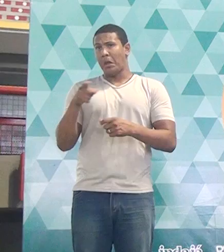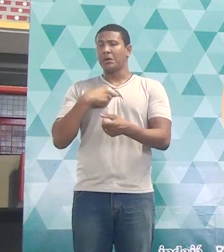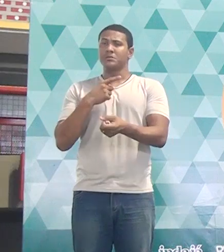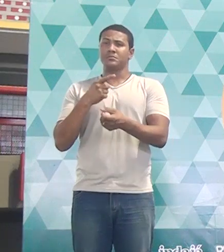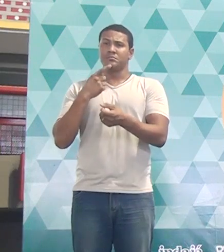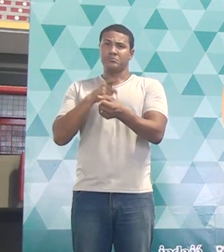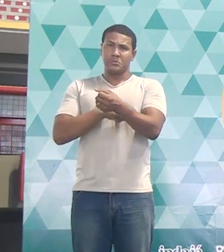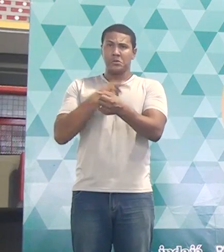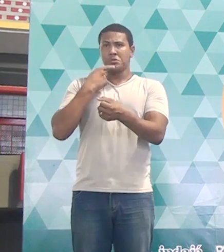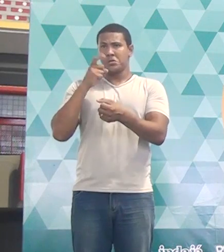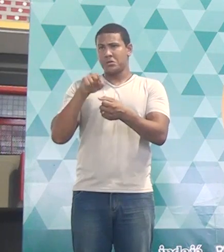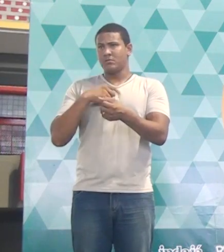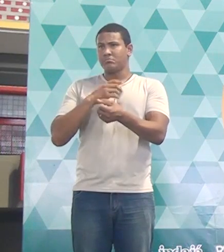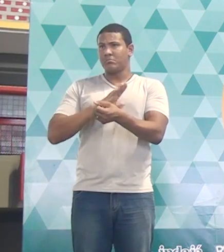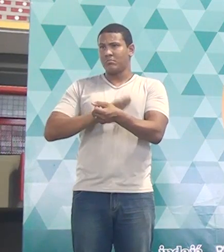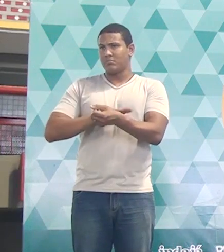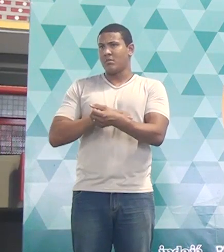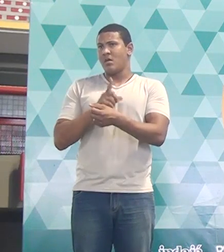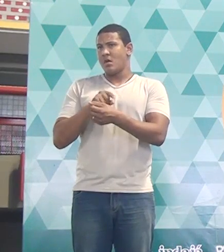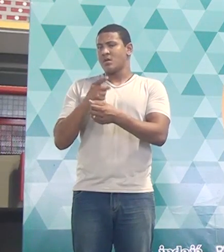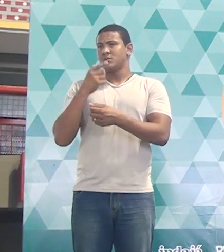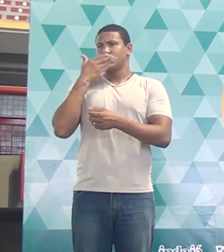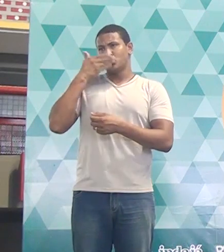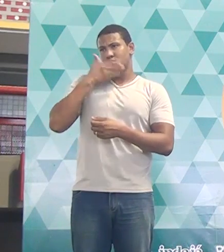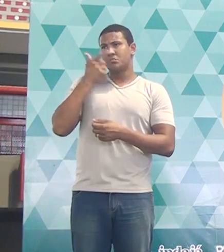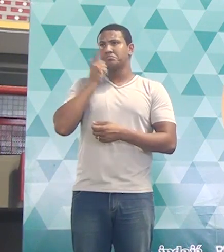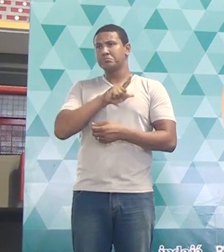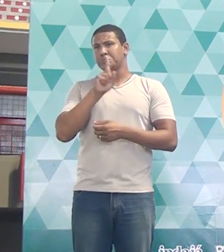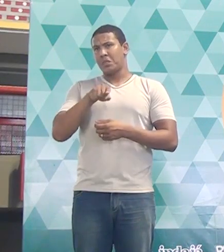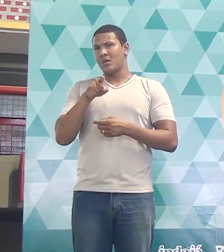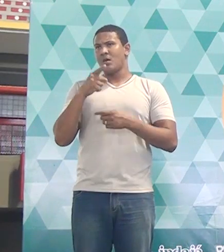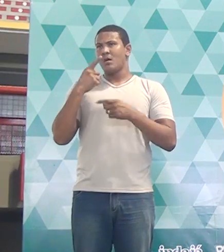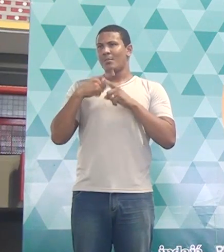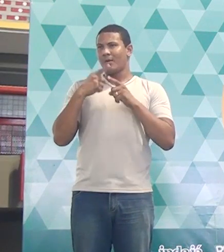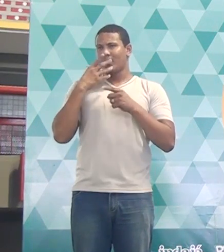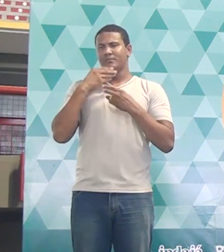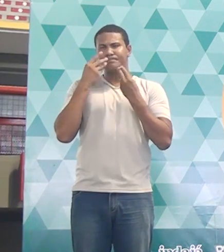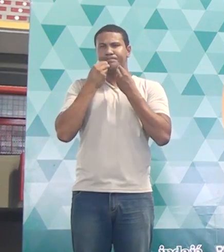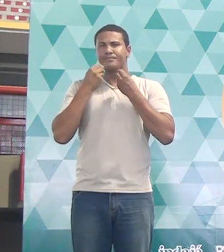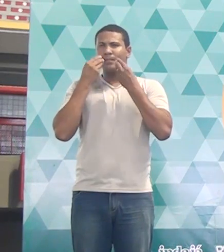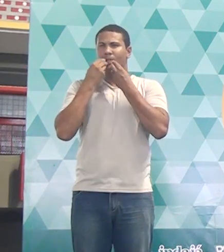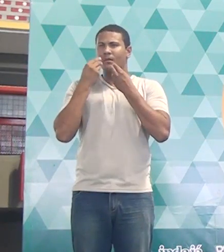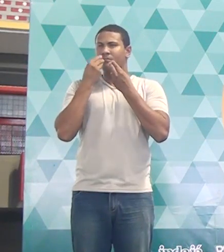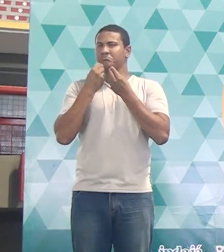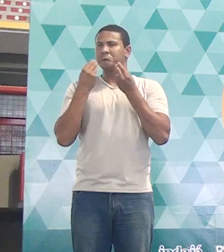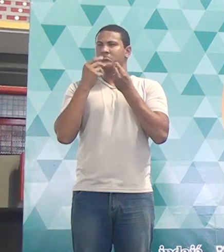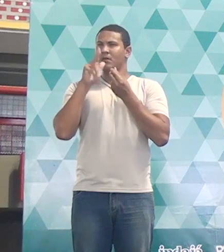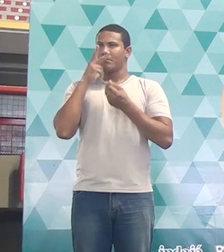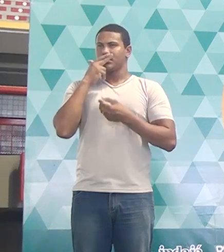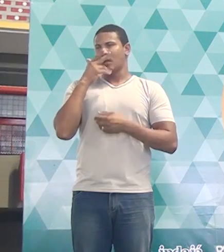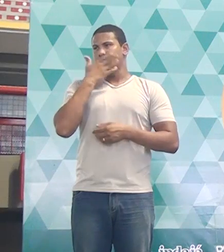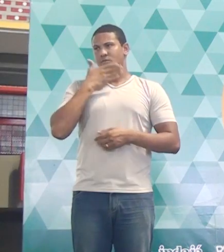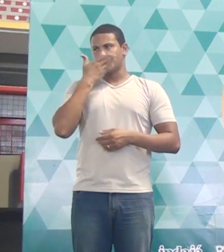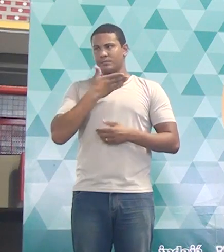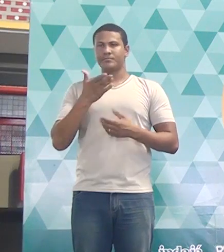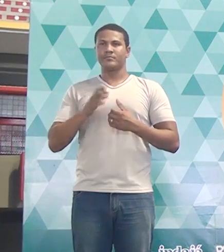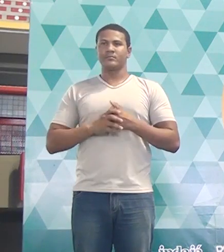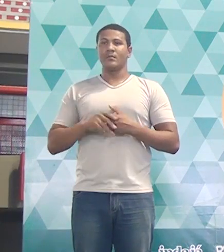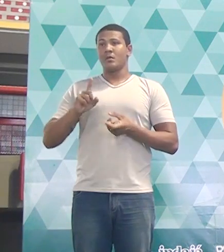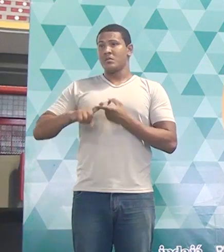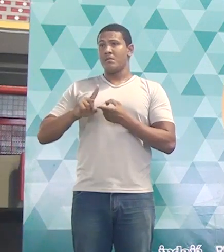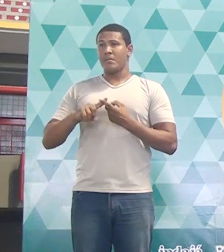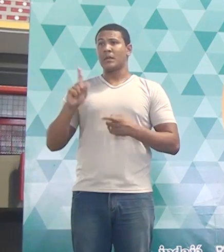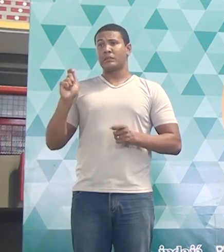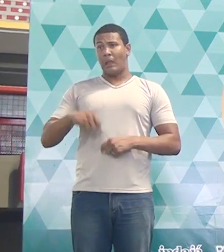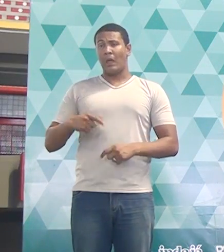sangue, porque ele também é uma substância que dá esse sabor meio adocicado, e ainda ele pode causar cálculo